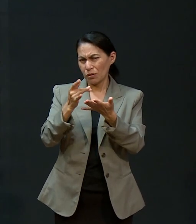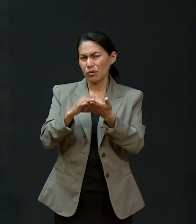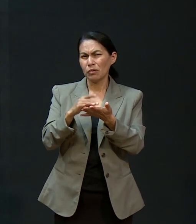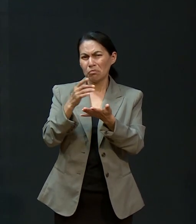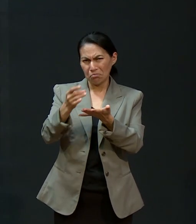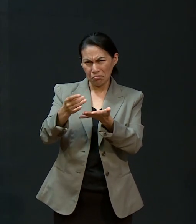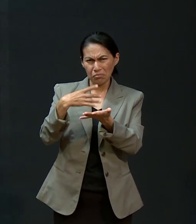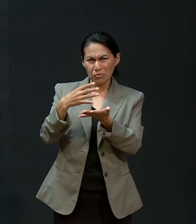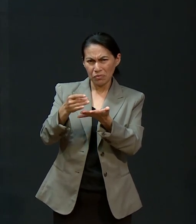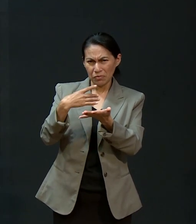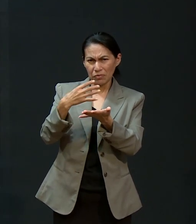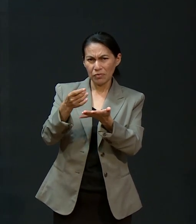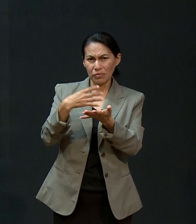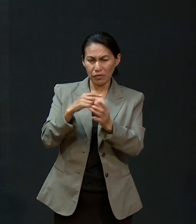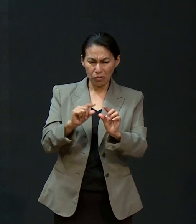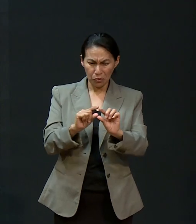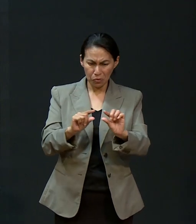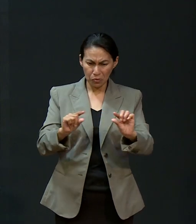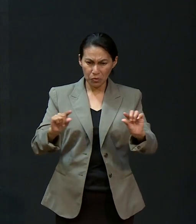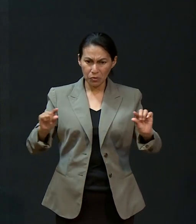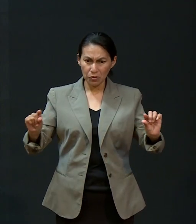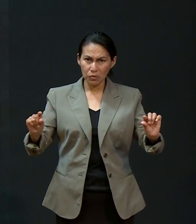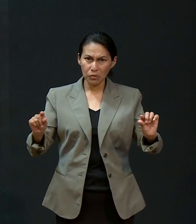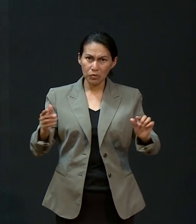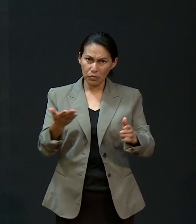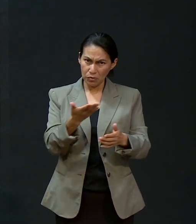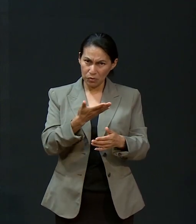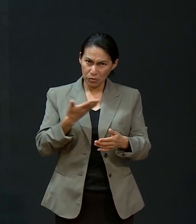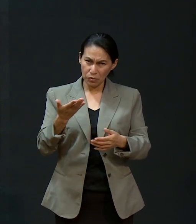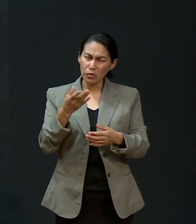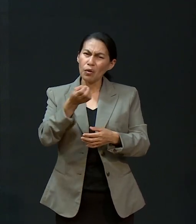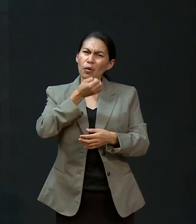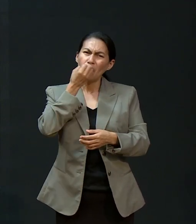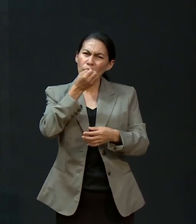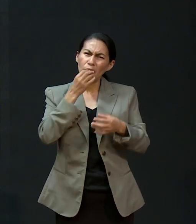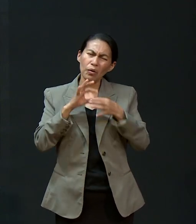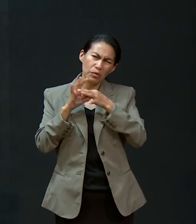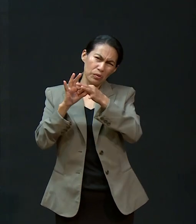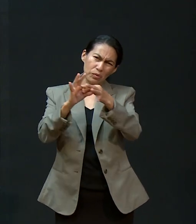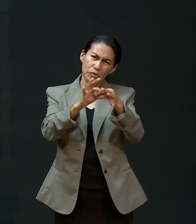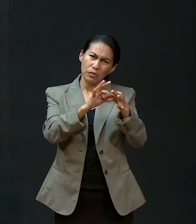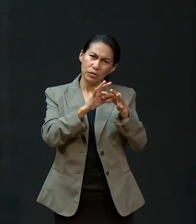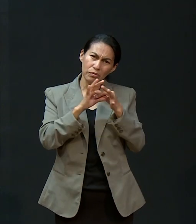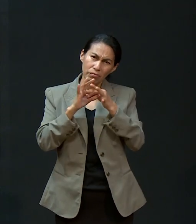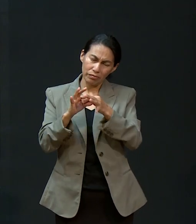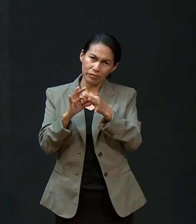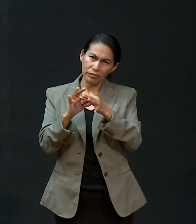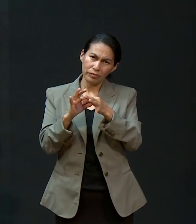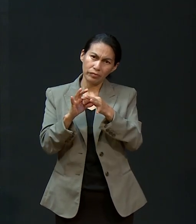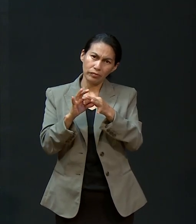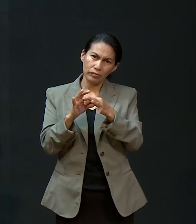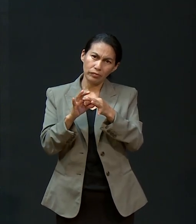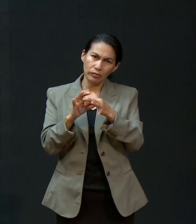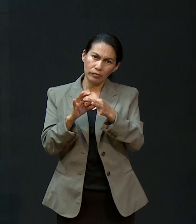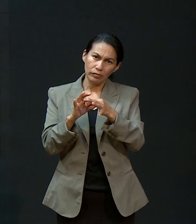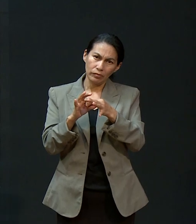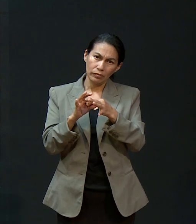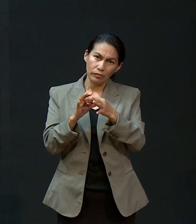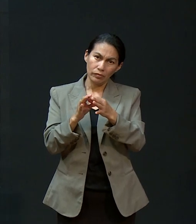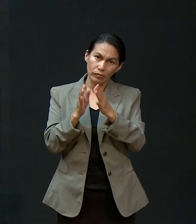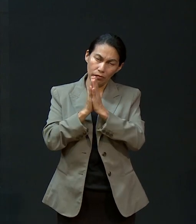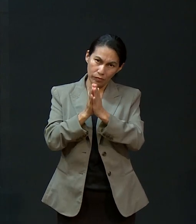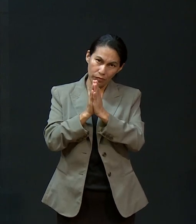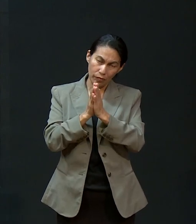y también tus agradecimientos al programa. Estarán pasando en pantalla para que todos podamos tener la oportunidad de